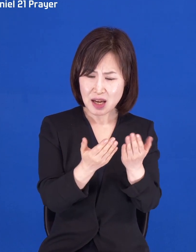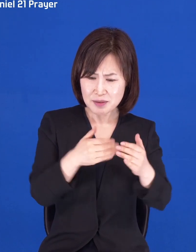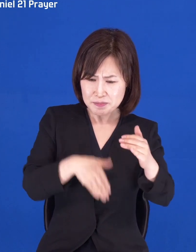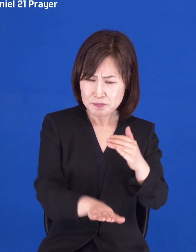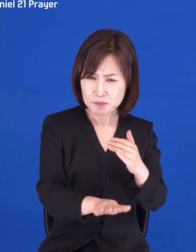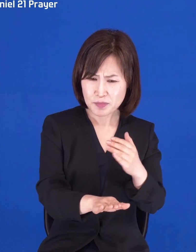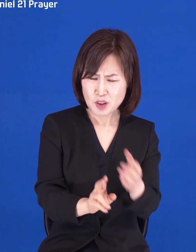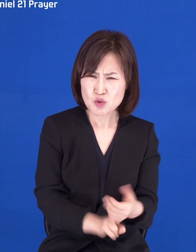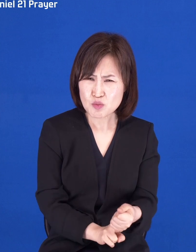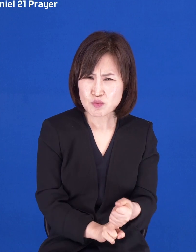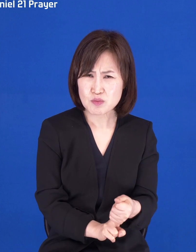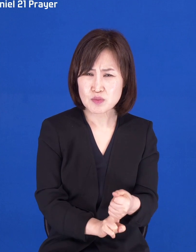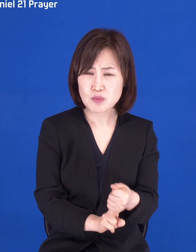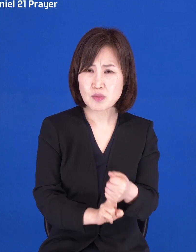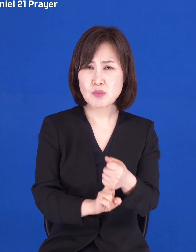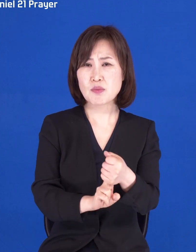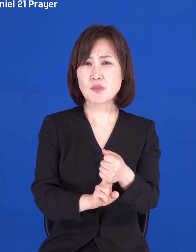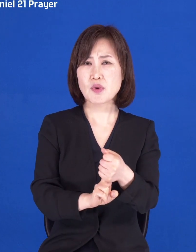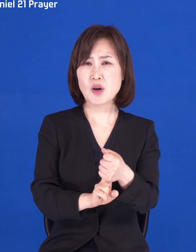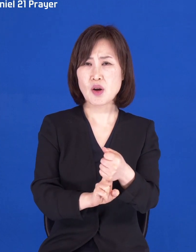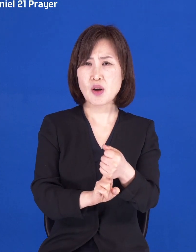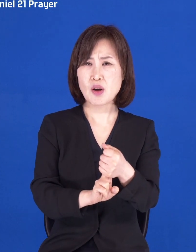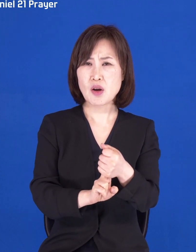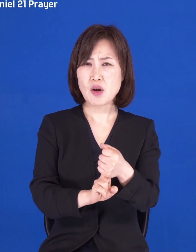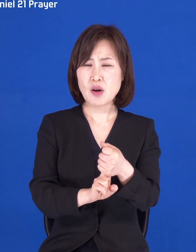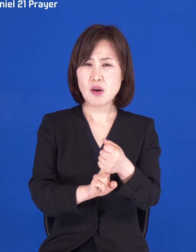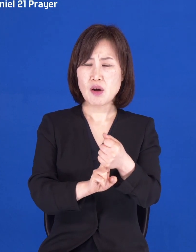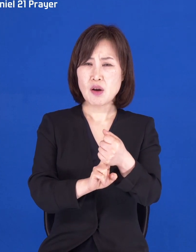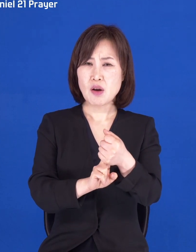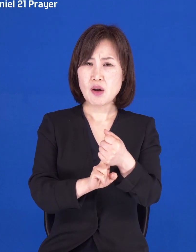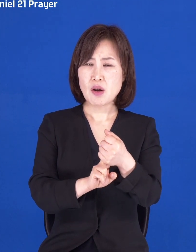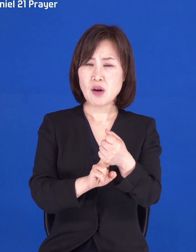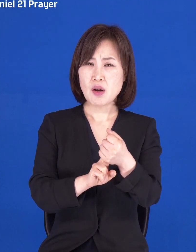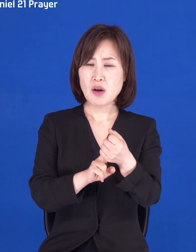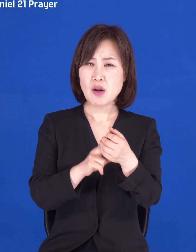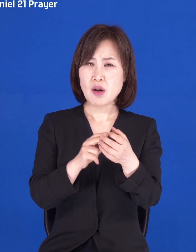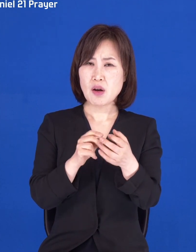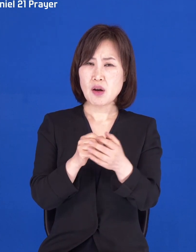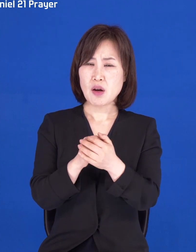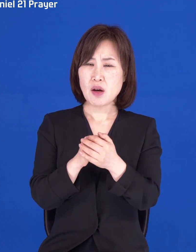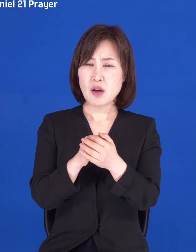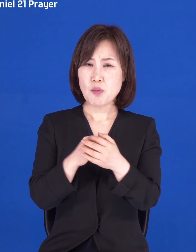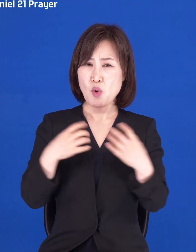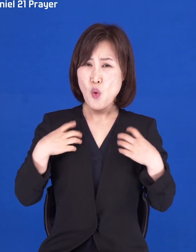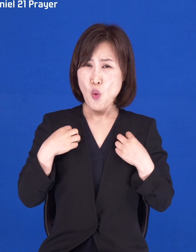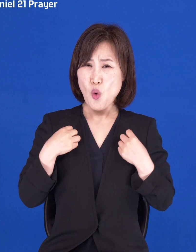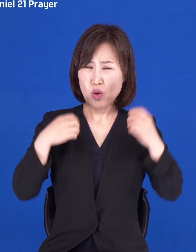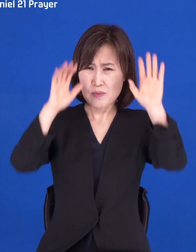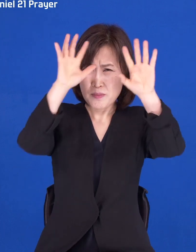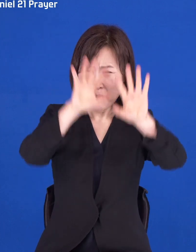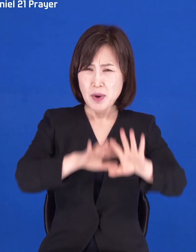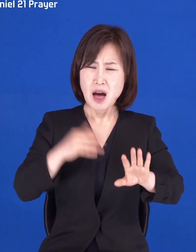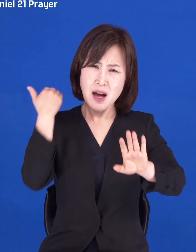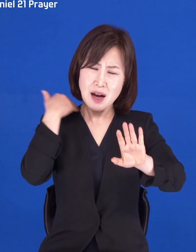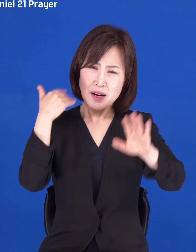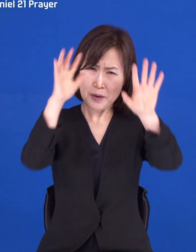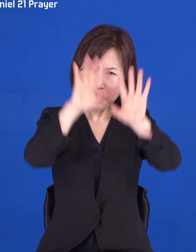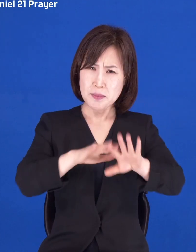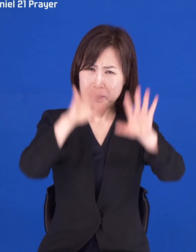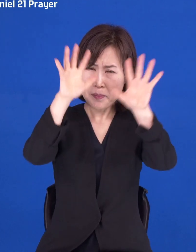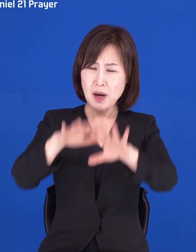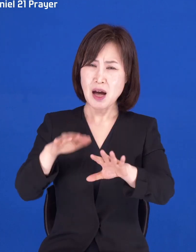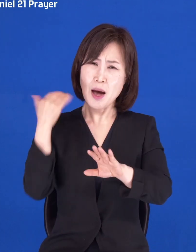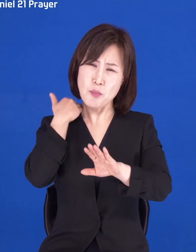집어넣고 그리고 옷걸이라 걸어서 그 위에다가 섬동복을 더 걸어서는 가렸어요. 그리고